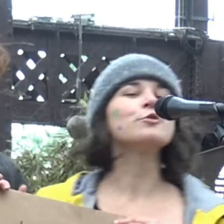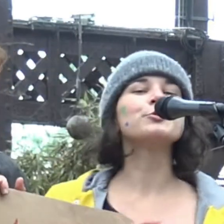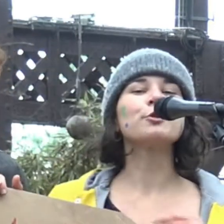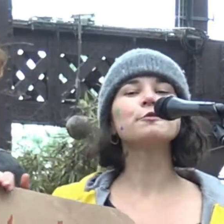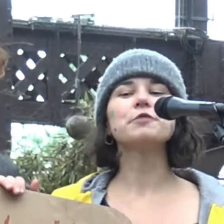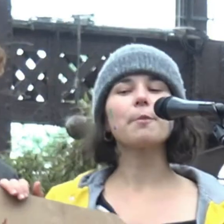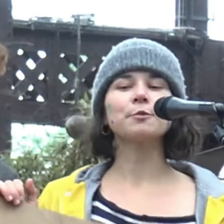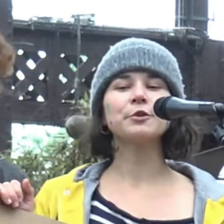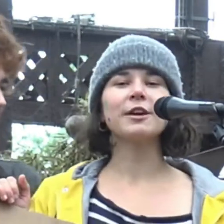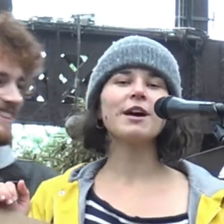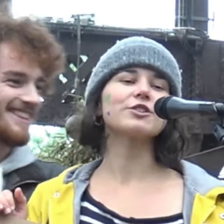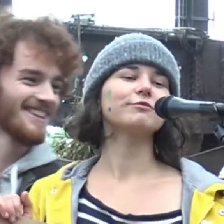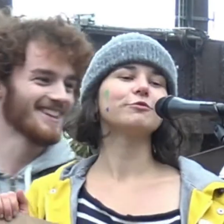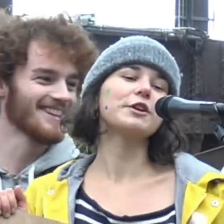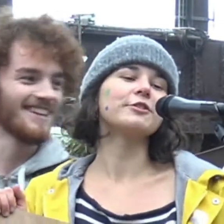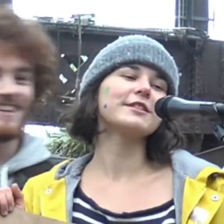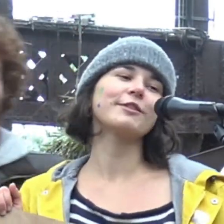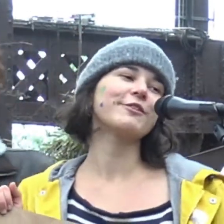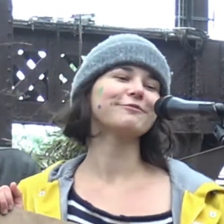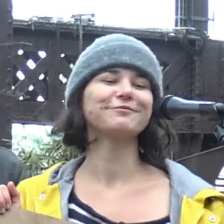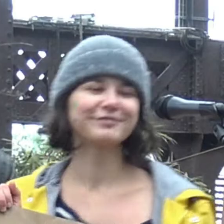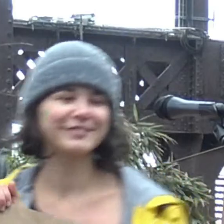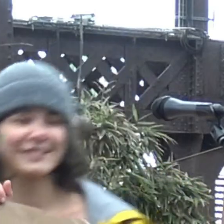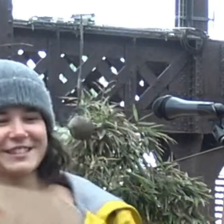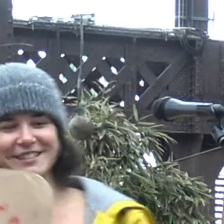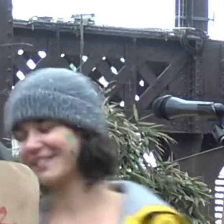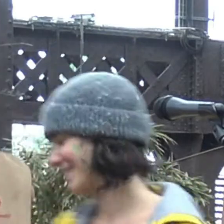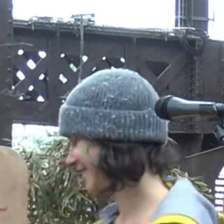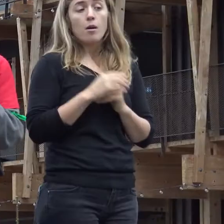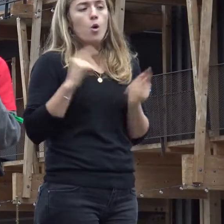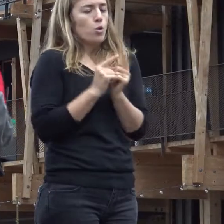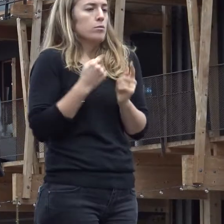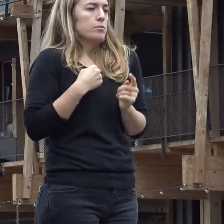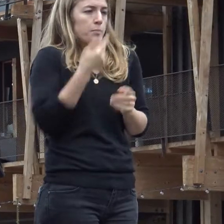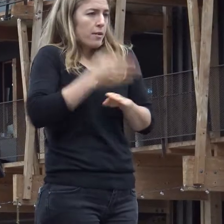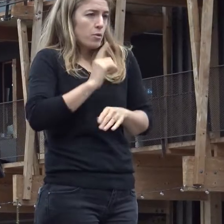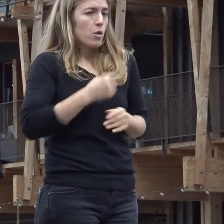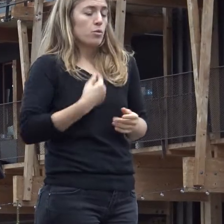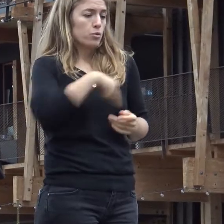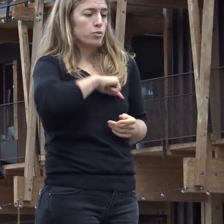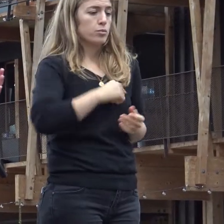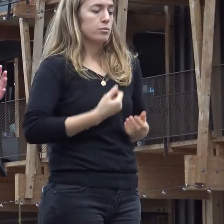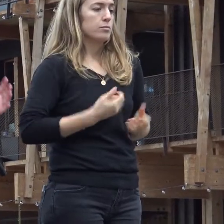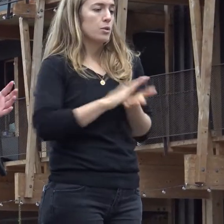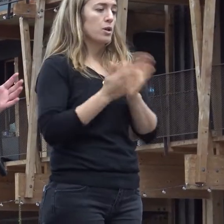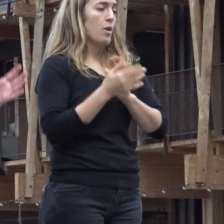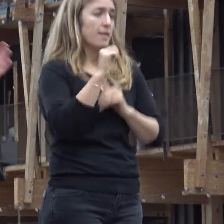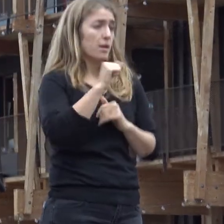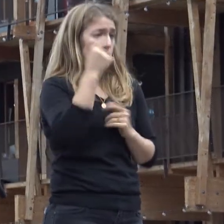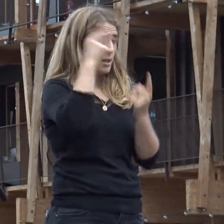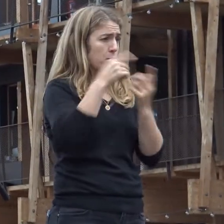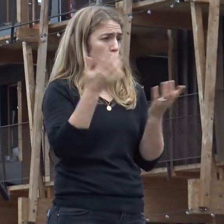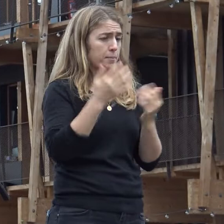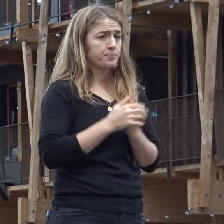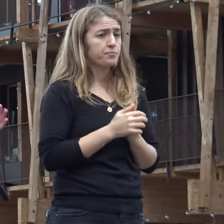Du coup, on compte sur vous pour les reprendre pendant la marche, hein. Vous les connaissez maintenant. Nous, à Attaque, on a un message qui est très simple, c'est que la politique